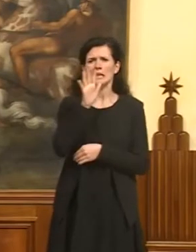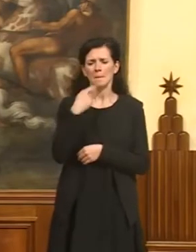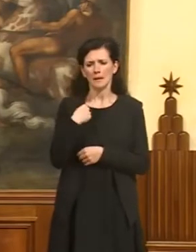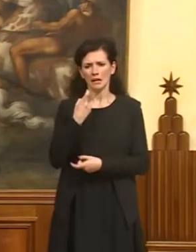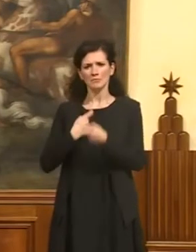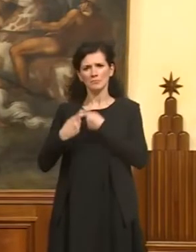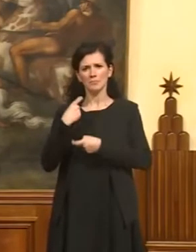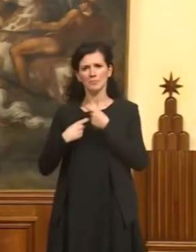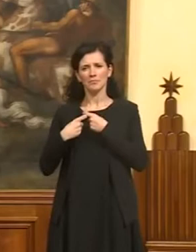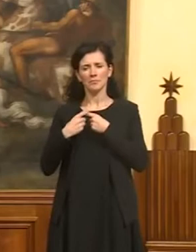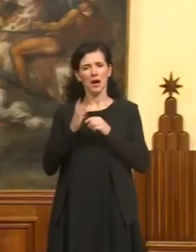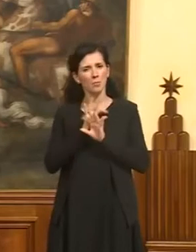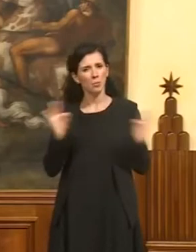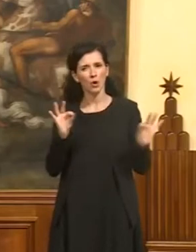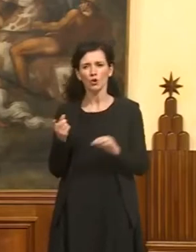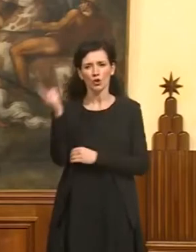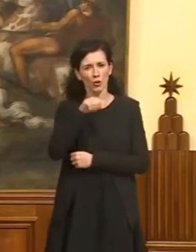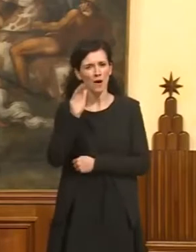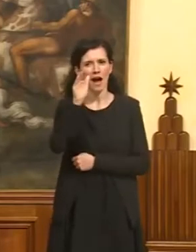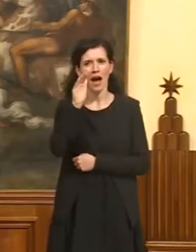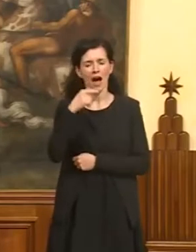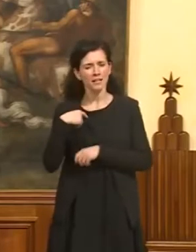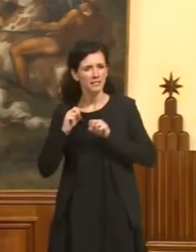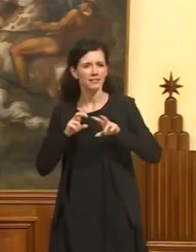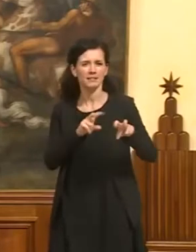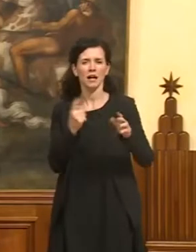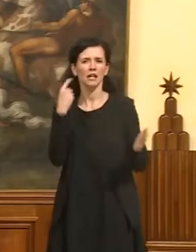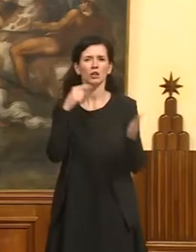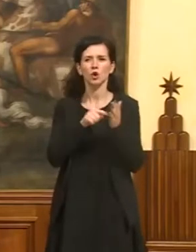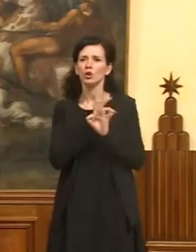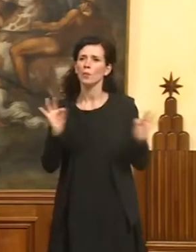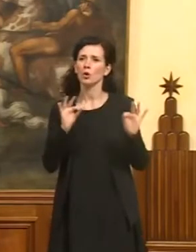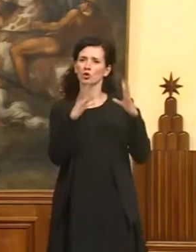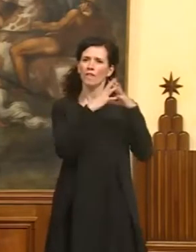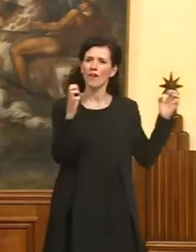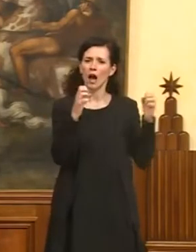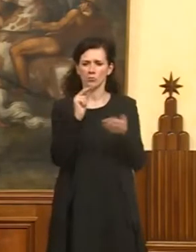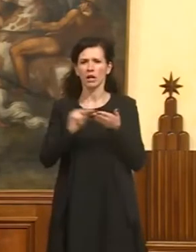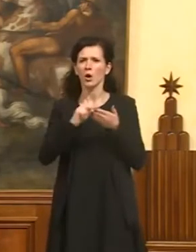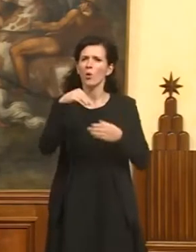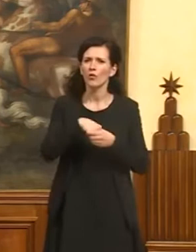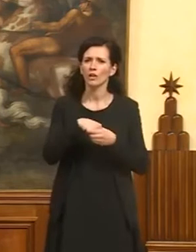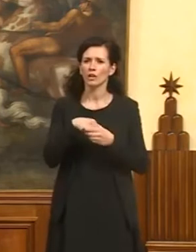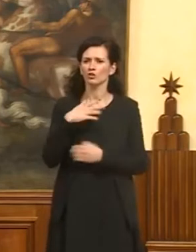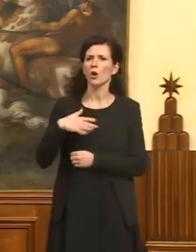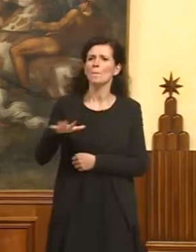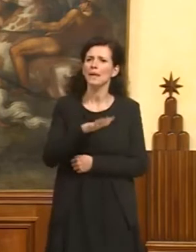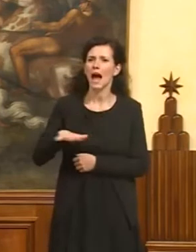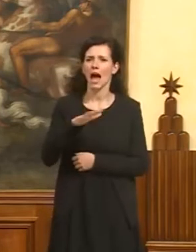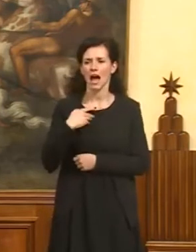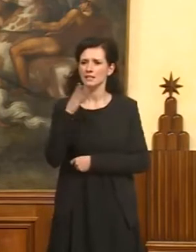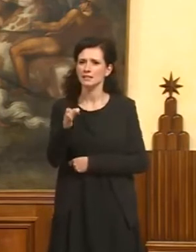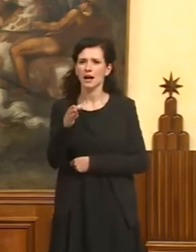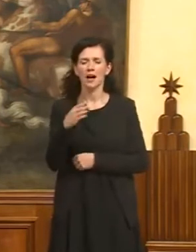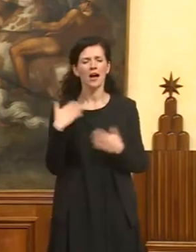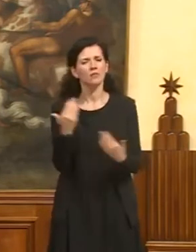di prendere la rincorsa e ritornare presto nelle nostre fabbriche, nei nostri uffici, nelle nostre piazze, fra le